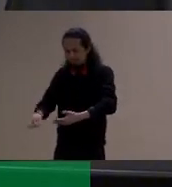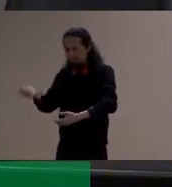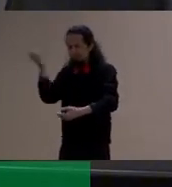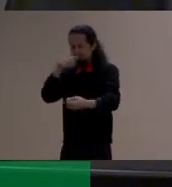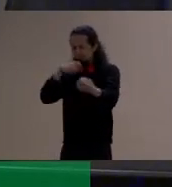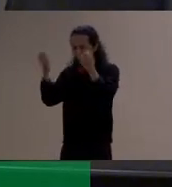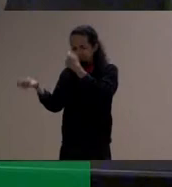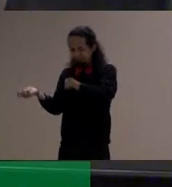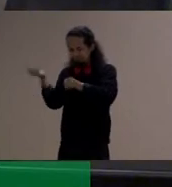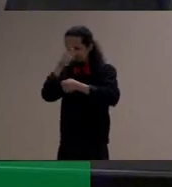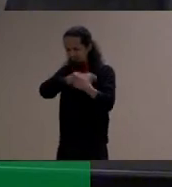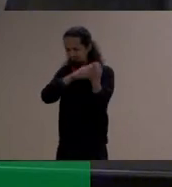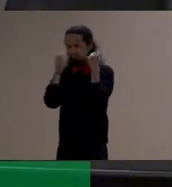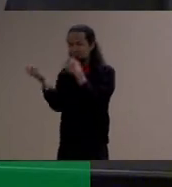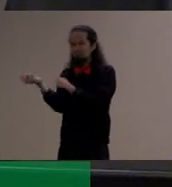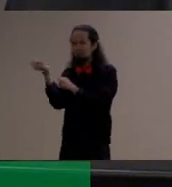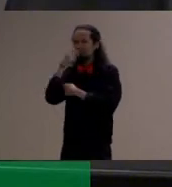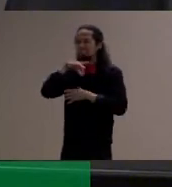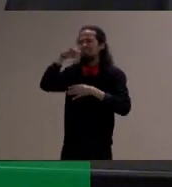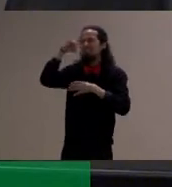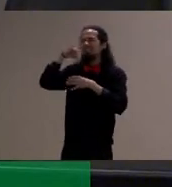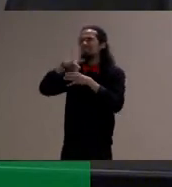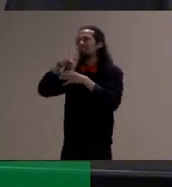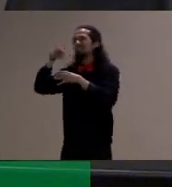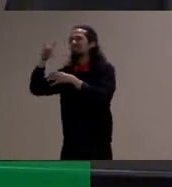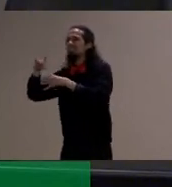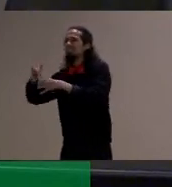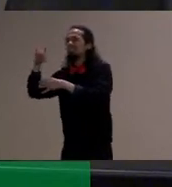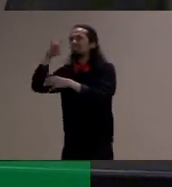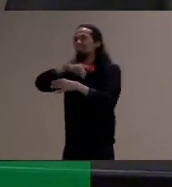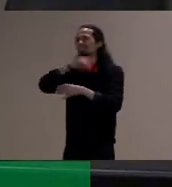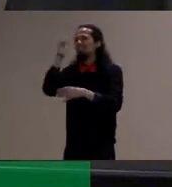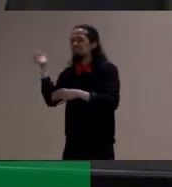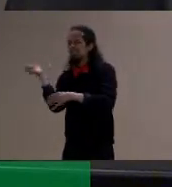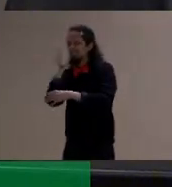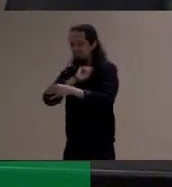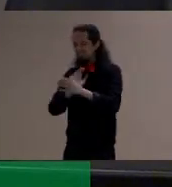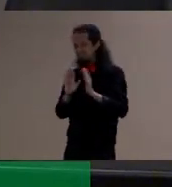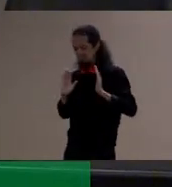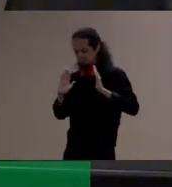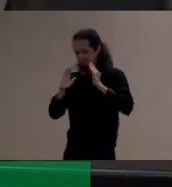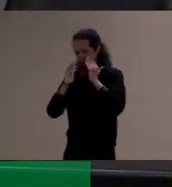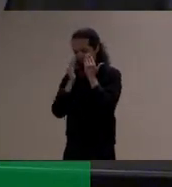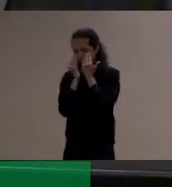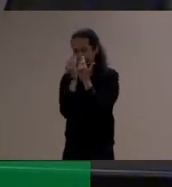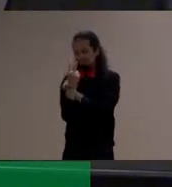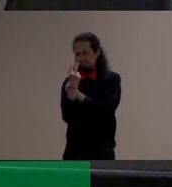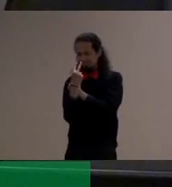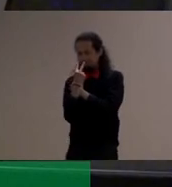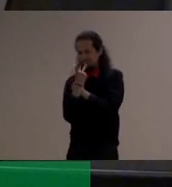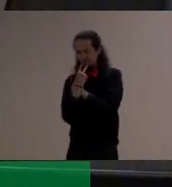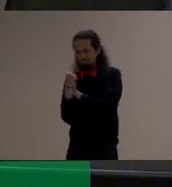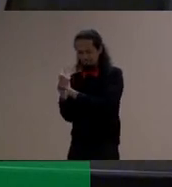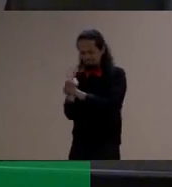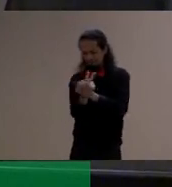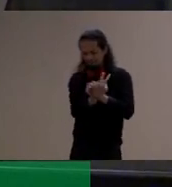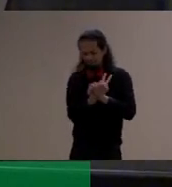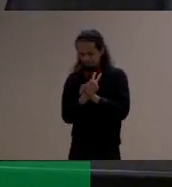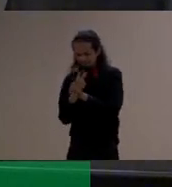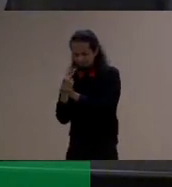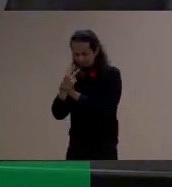para benzer corpo fechado ao mar que